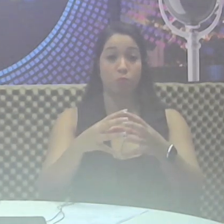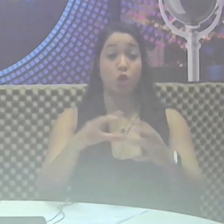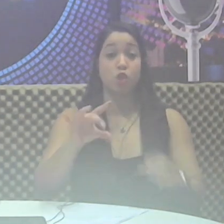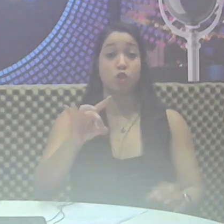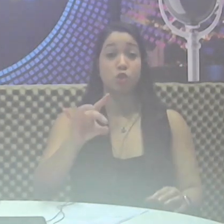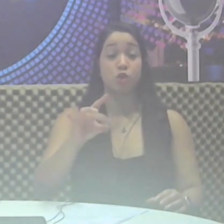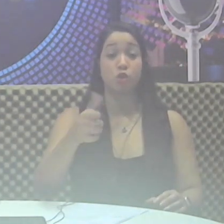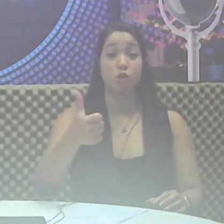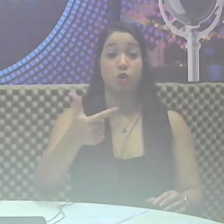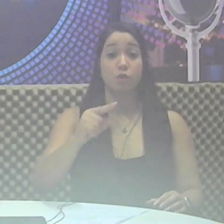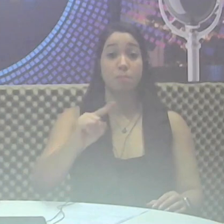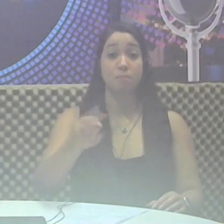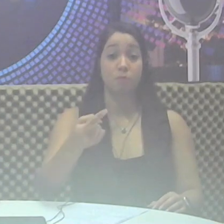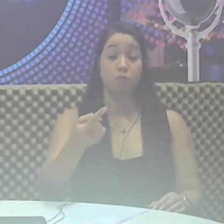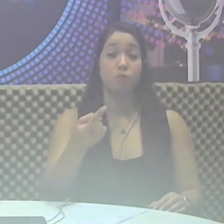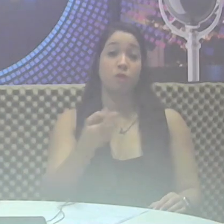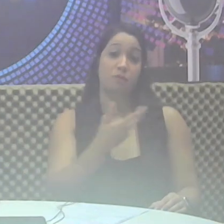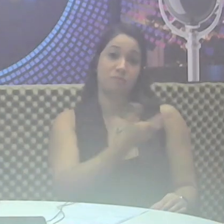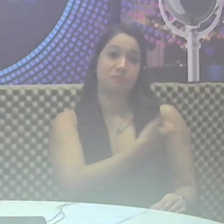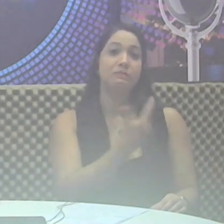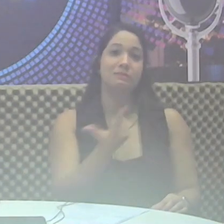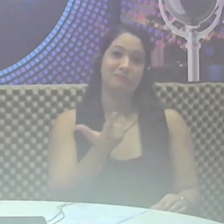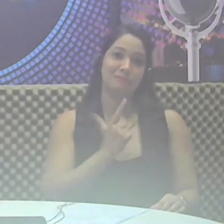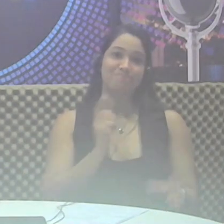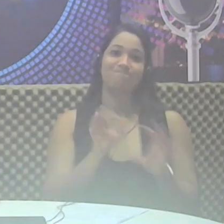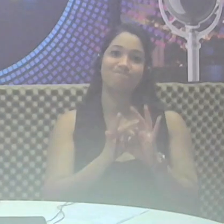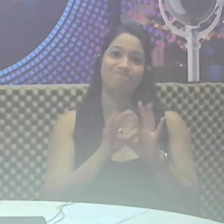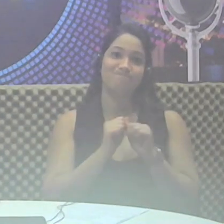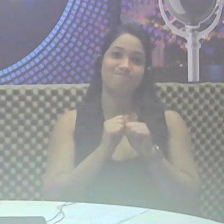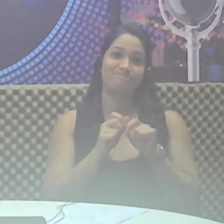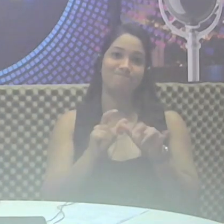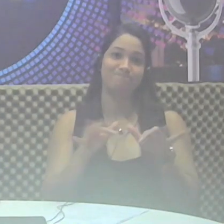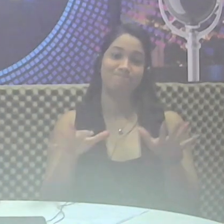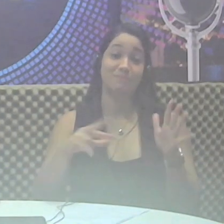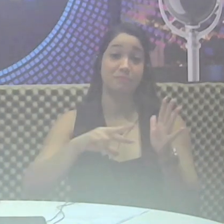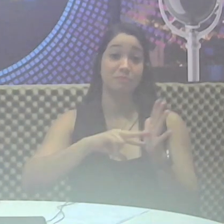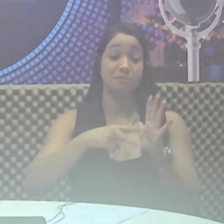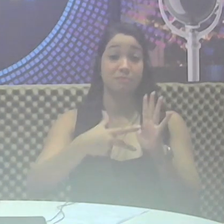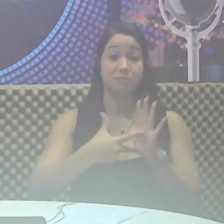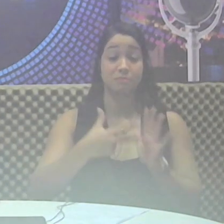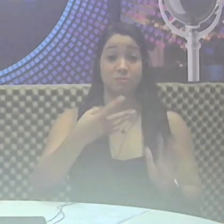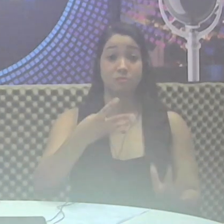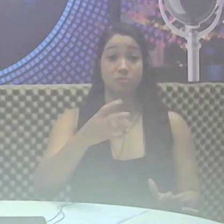somente 12 mil doses foram disponibilizadas, o que representa